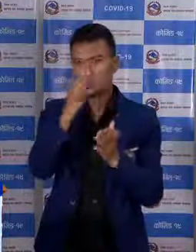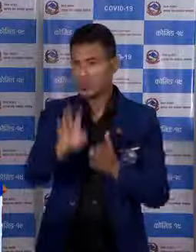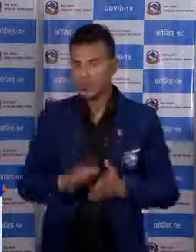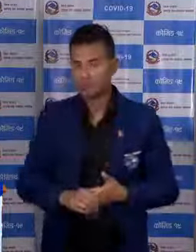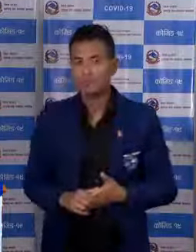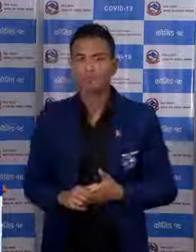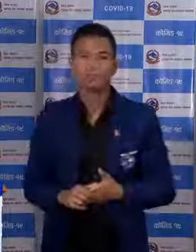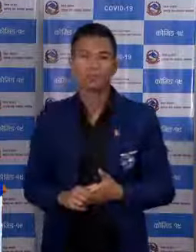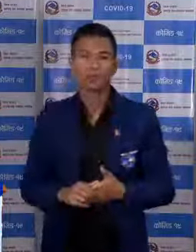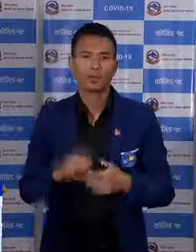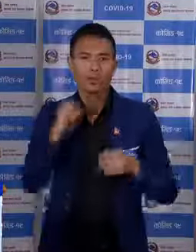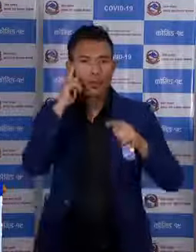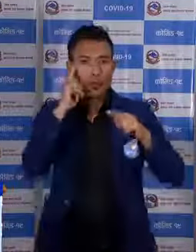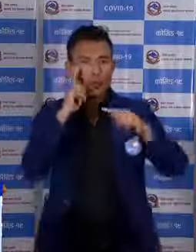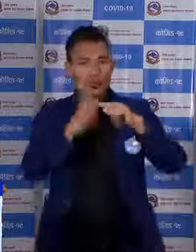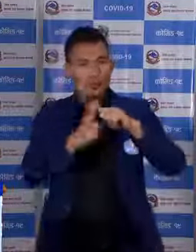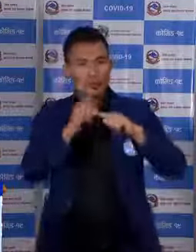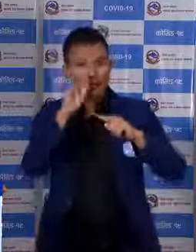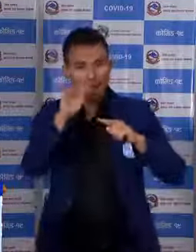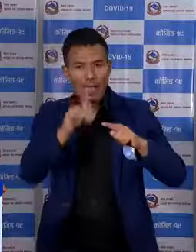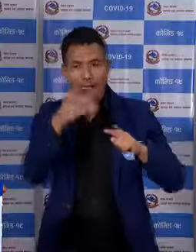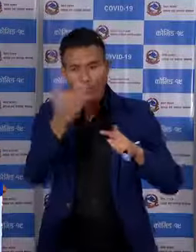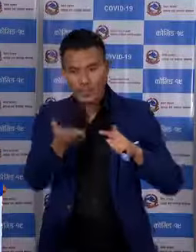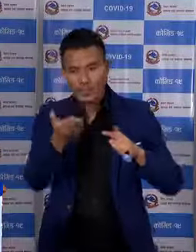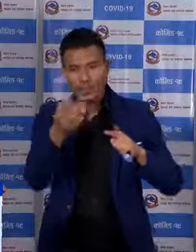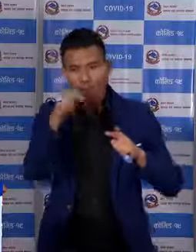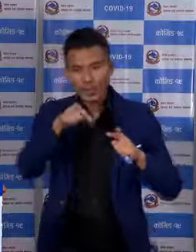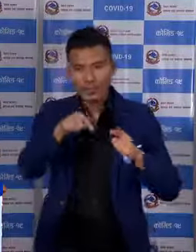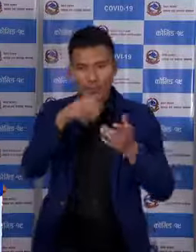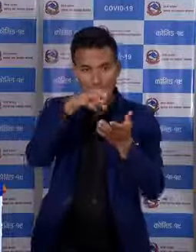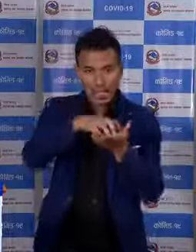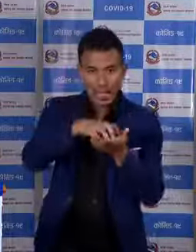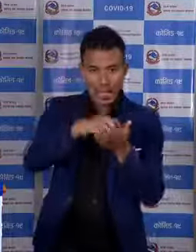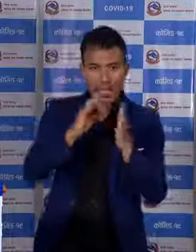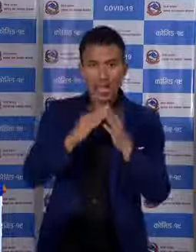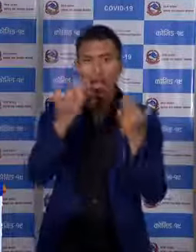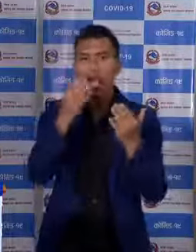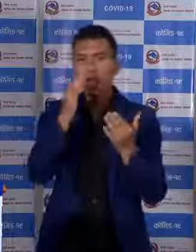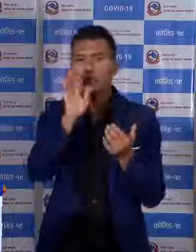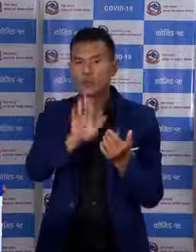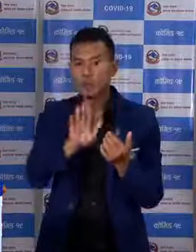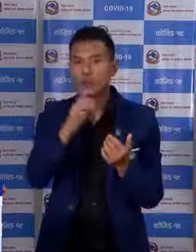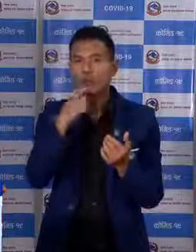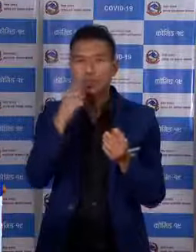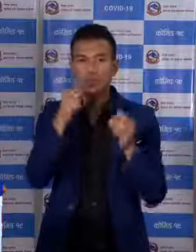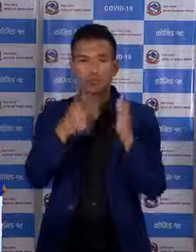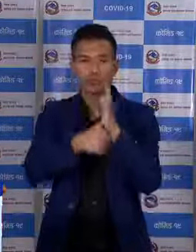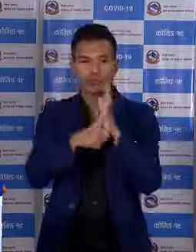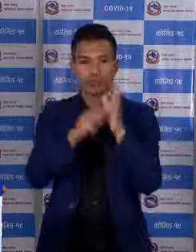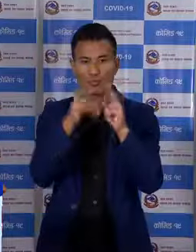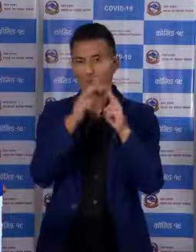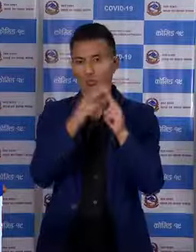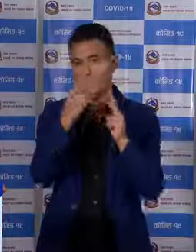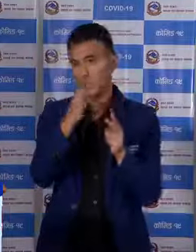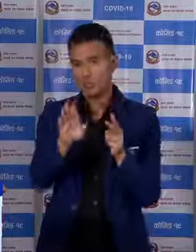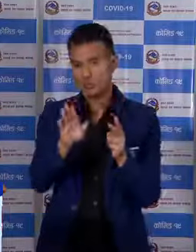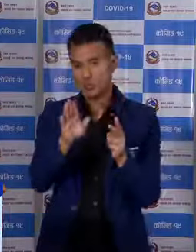पोजिटिव आए पसी वहांको ह्ाल को ठेगाना कहां हुनोंचो और रागी काम सहाओ